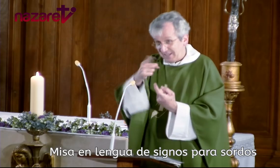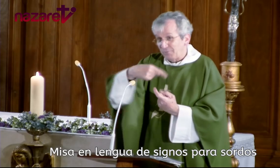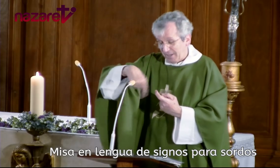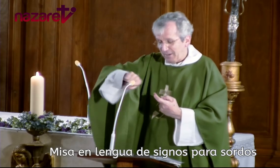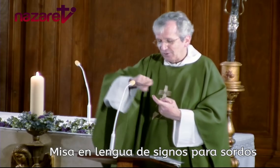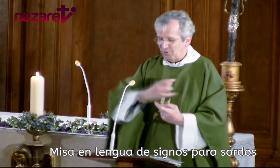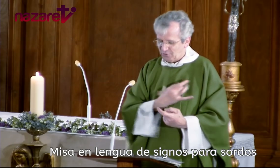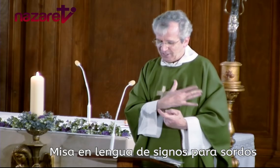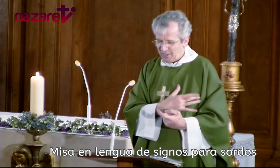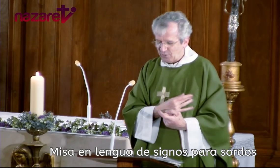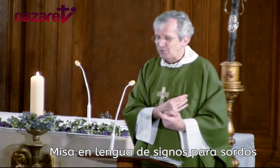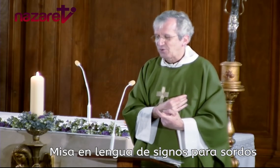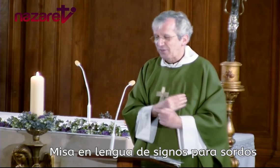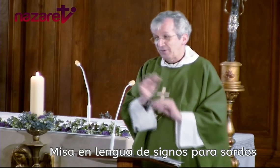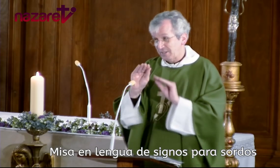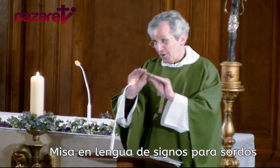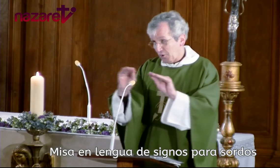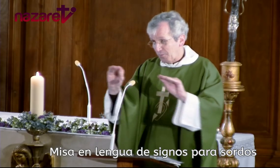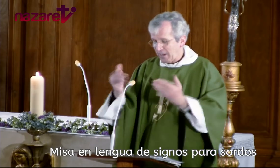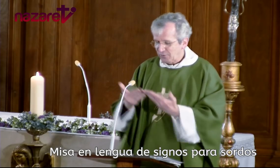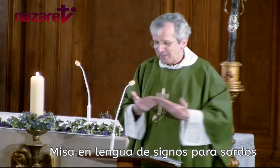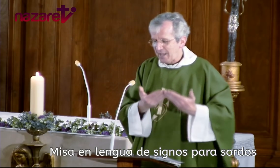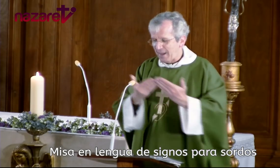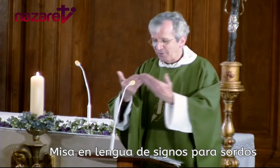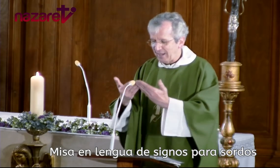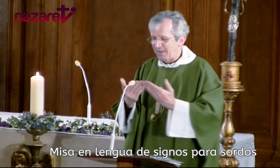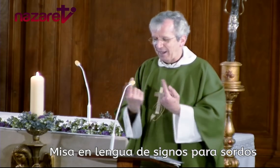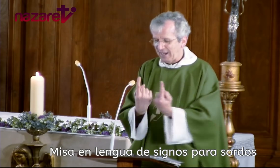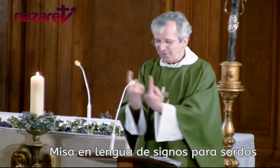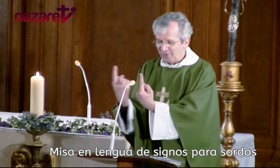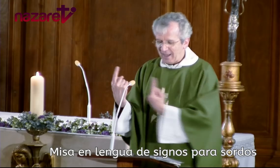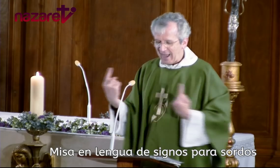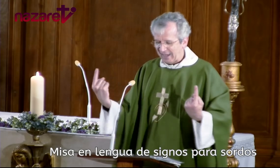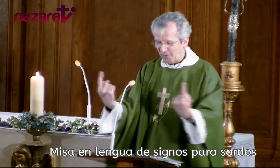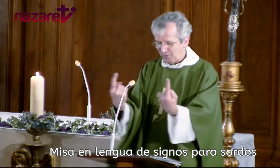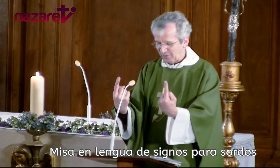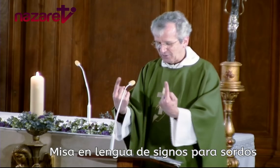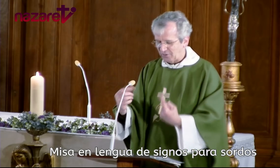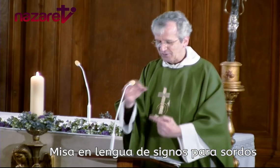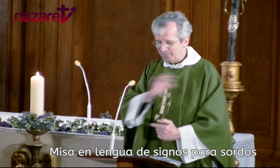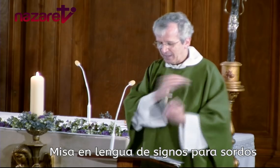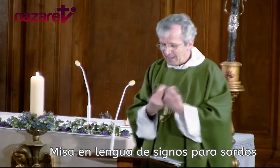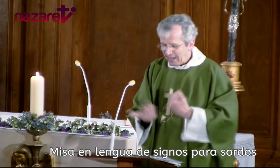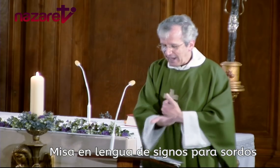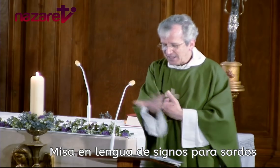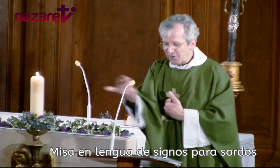necesitamos también nosotros en nuestros corazones, como ahí nos ha llamado el Evangelio a cada uno de nosotros. El Señor esté